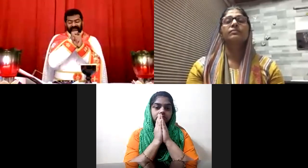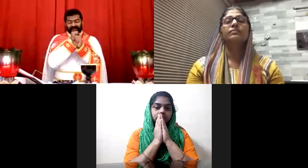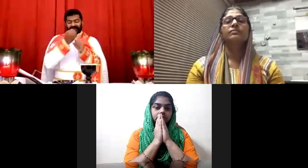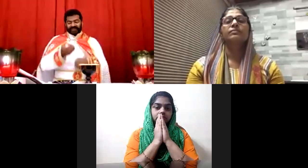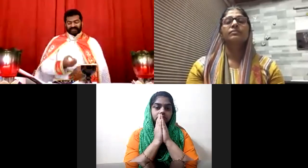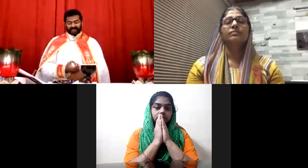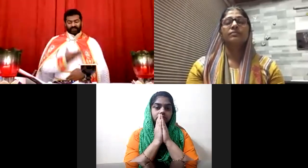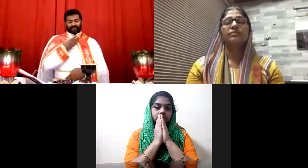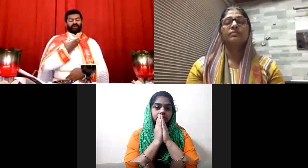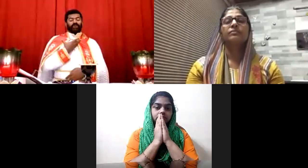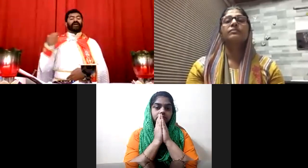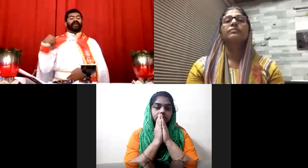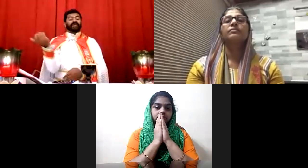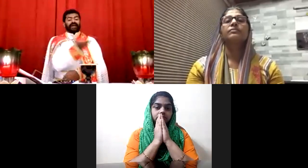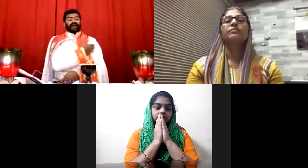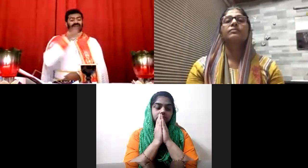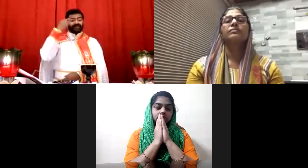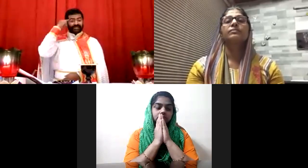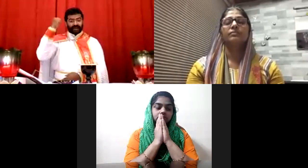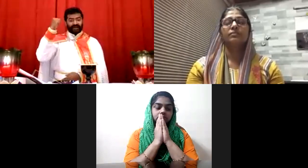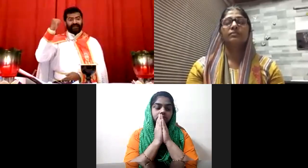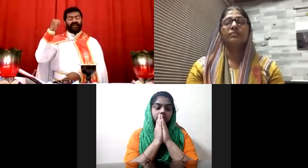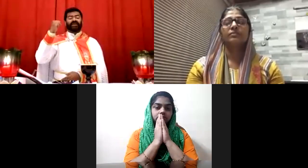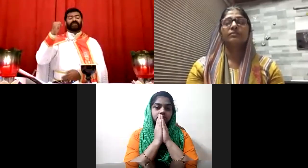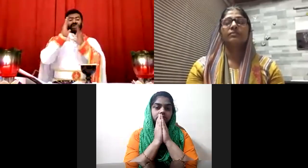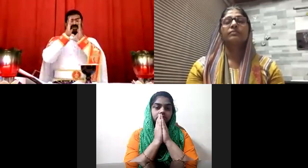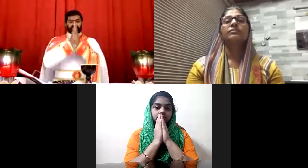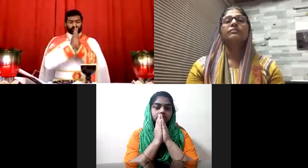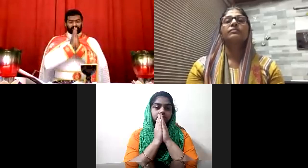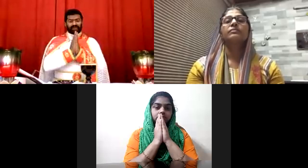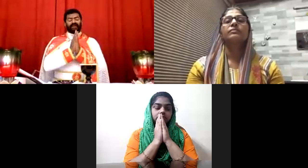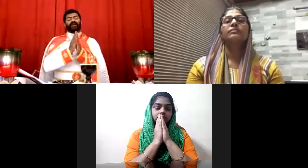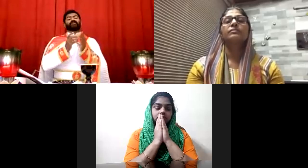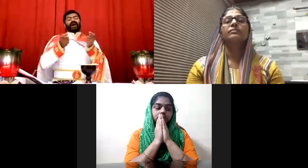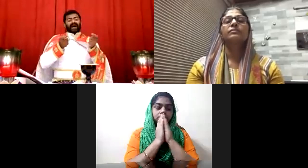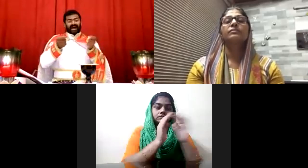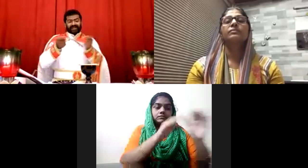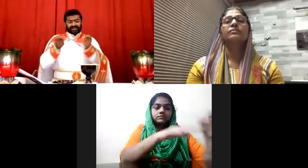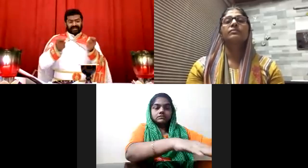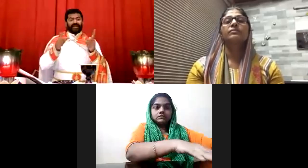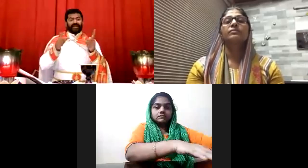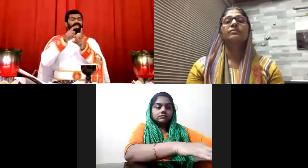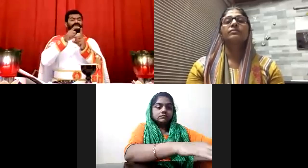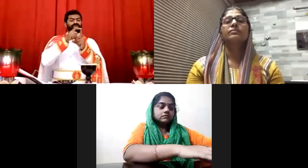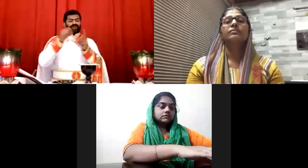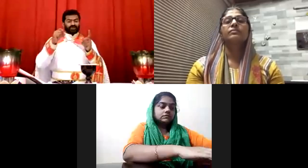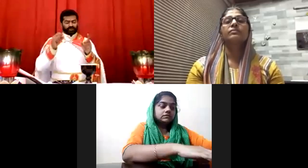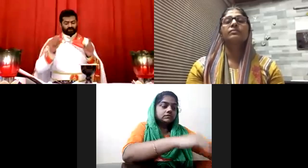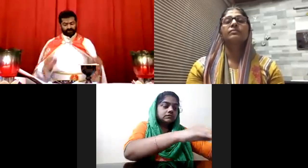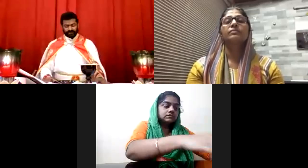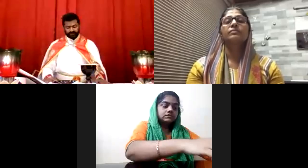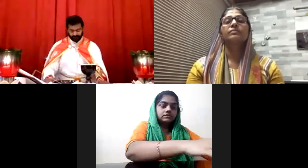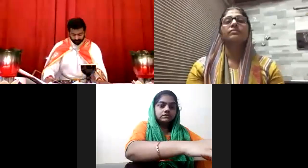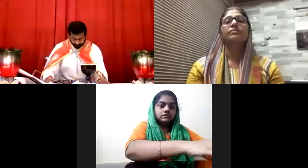രഹസ്യത്തെ സന്തോഷത്തോടെ ഞങ്ങൾ സ്മരിക്കുകയും സ്തുതിക്കുകയും അനുഷ്ഠിക്കുകയും